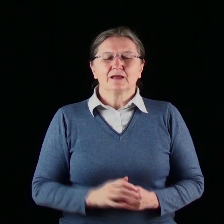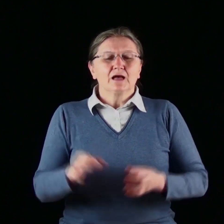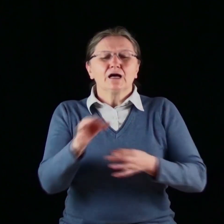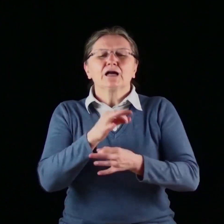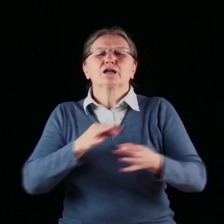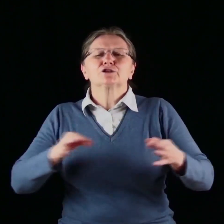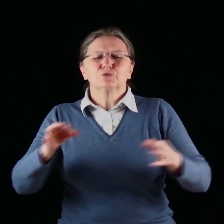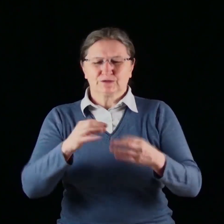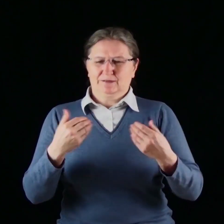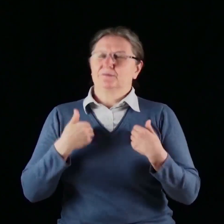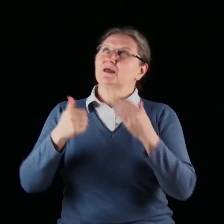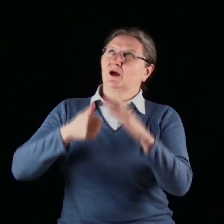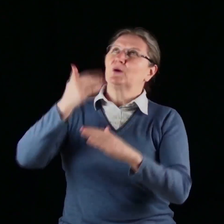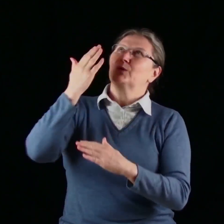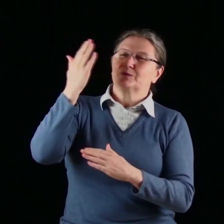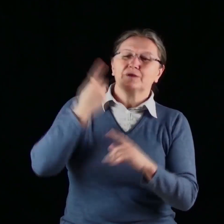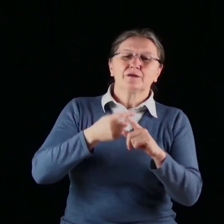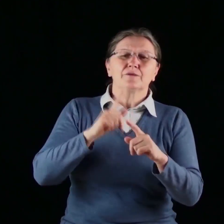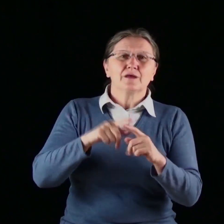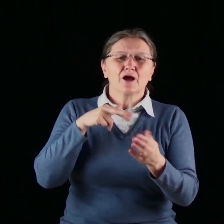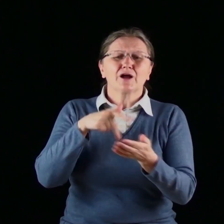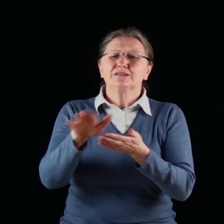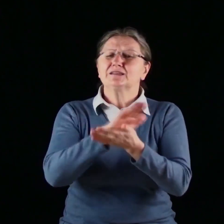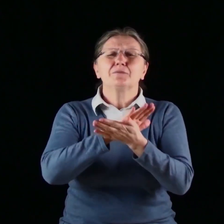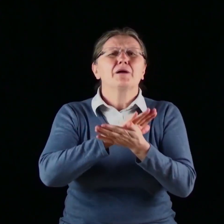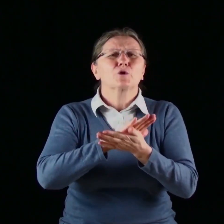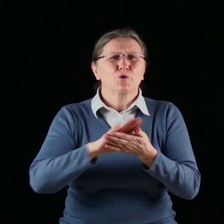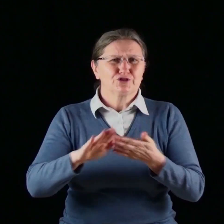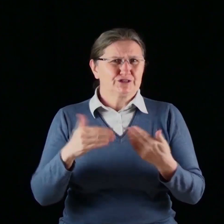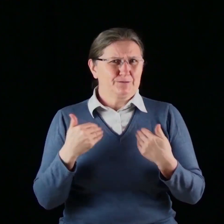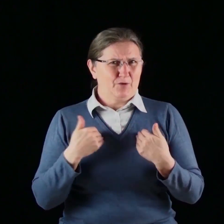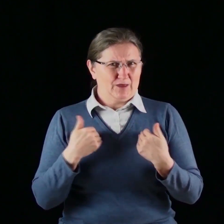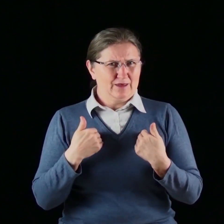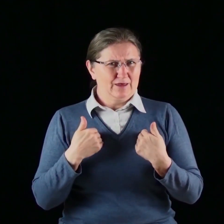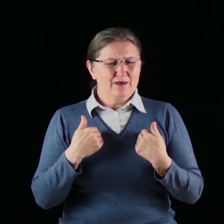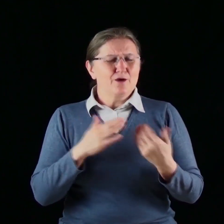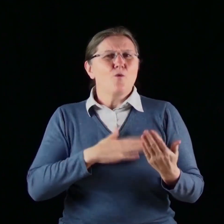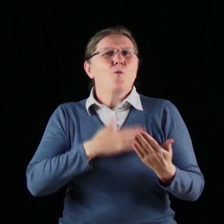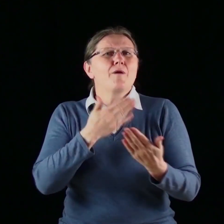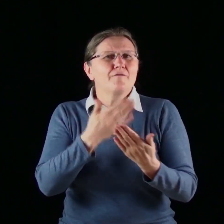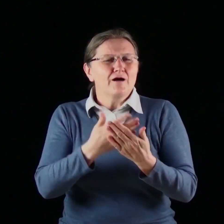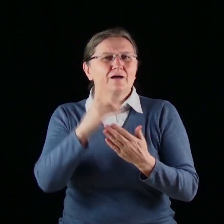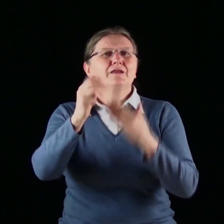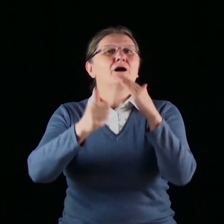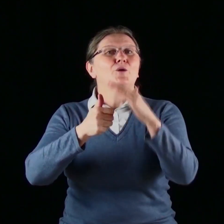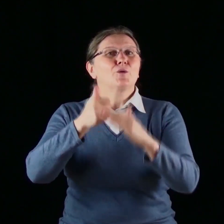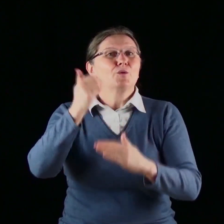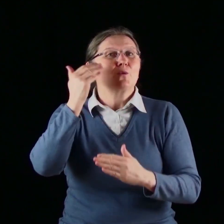Рассуди меня, Господи, ибо я ходил в непорочности моей, и, уповая на Господа,